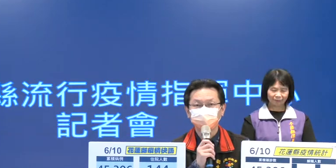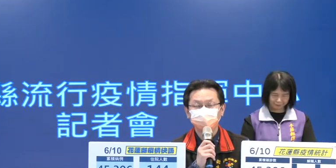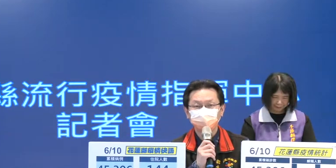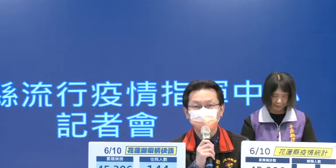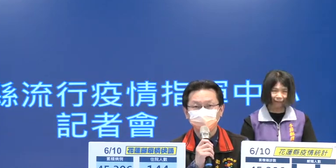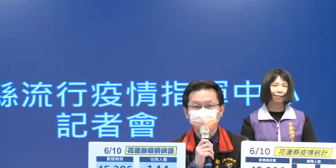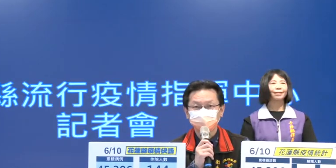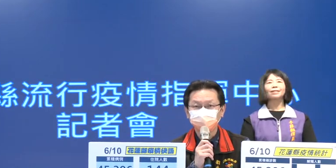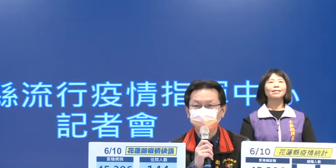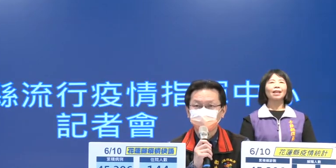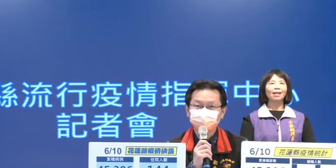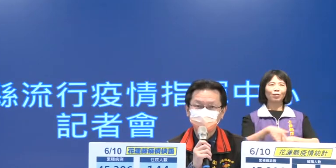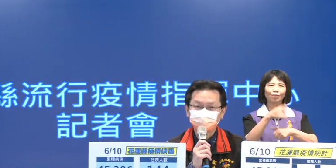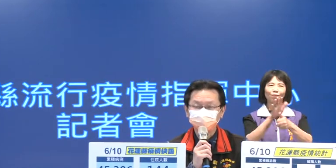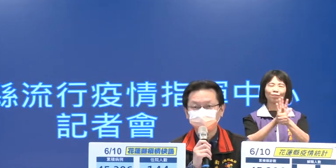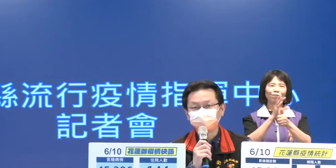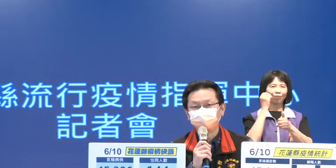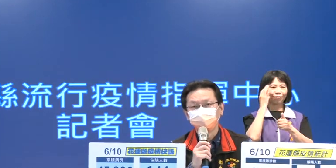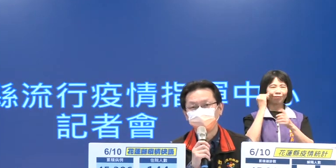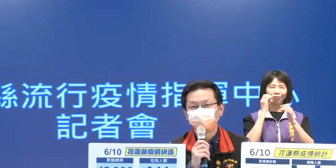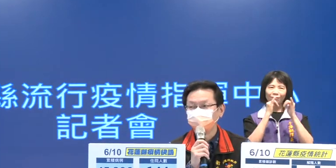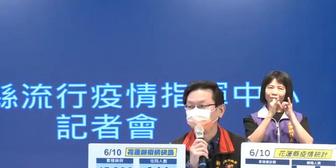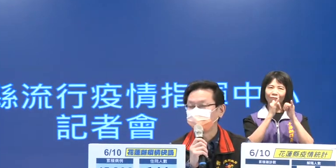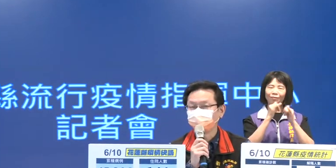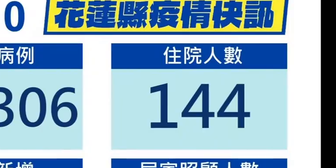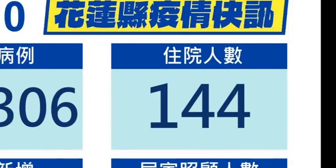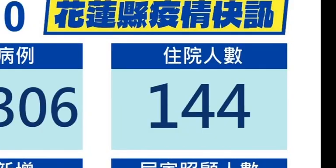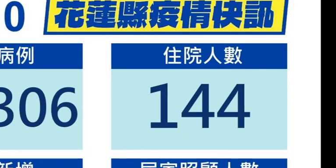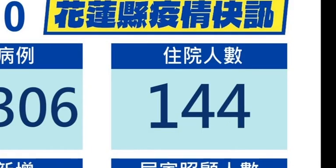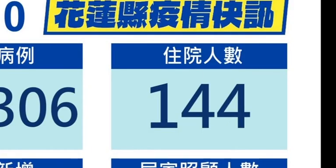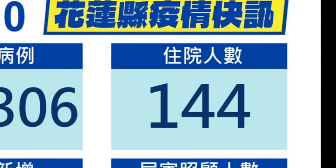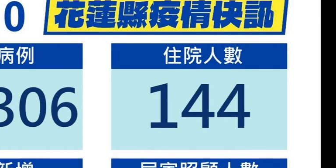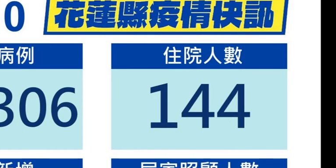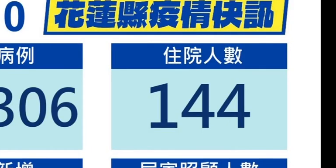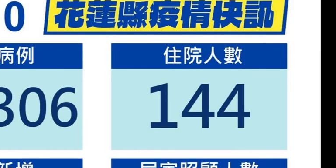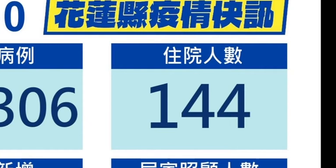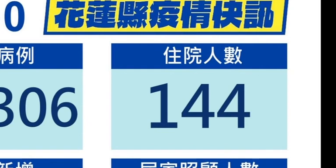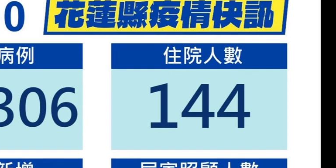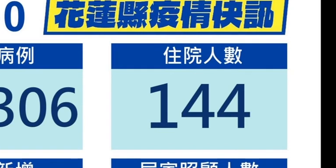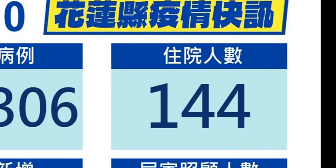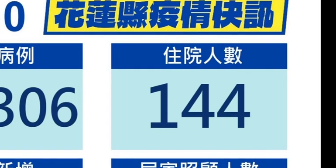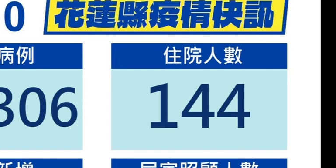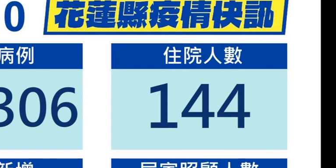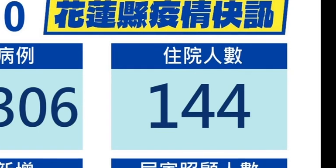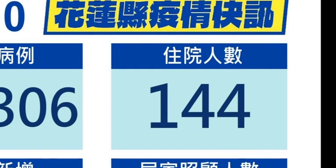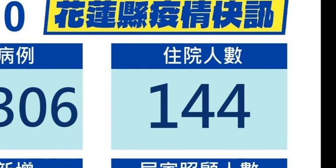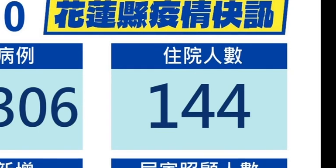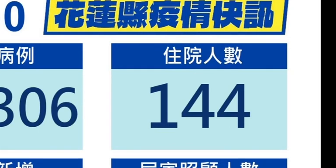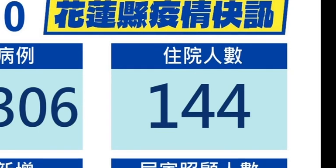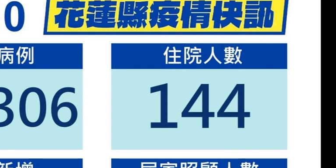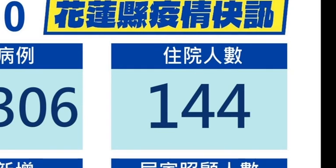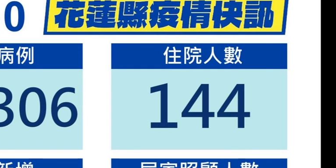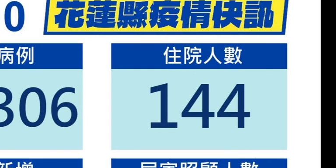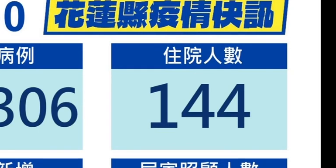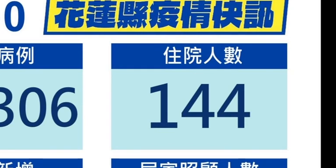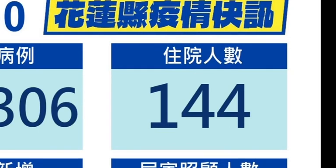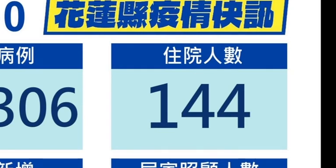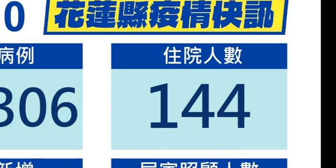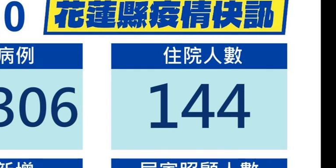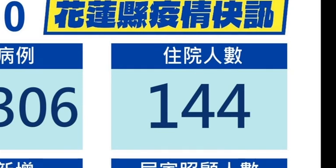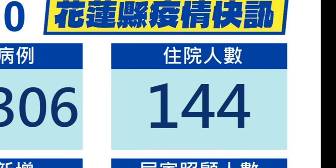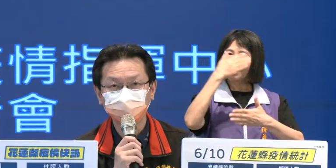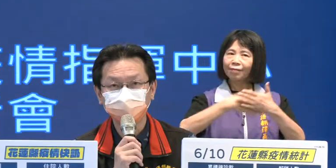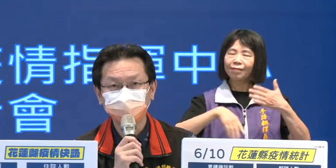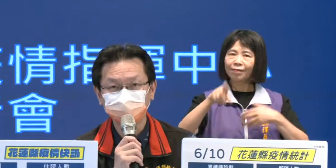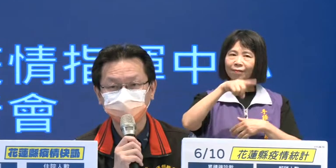莲疫情记者会新增确诊1063例。记者会中，卫生局长朱家祥同时宣导民众在